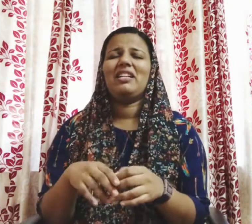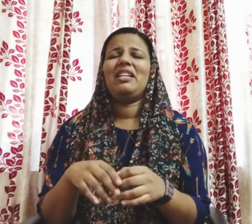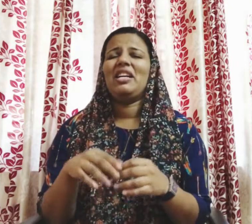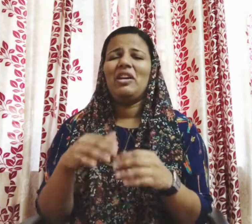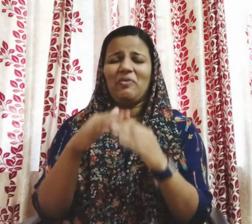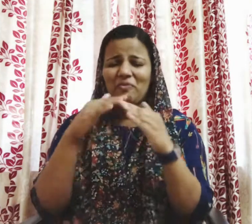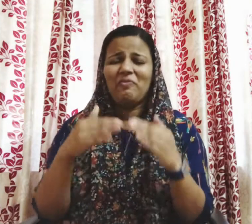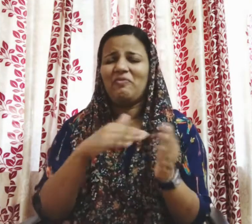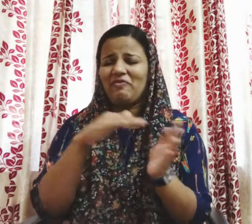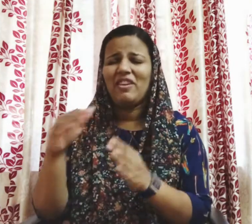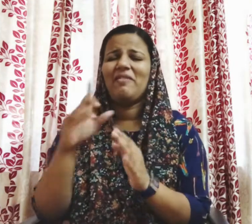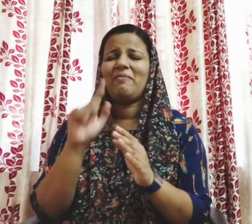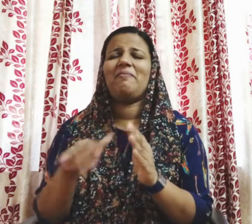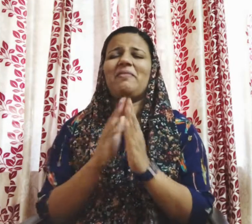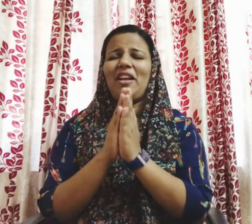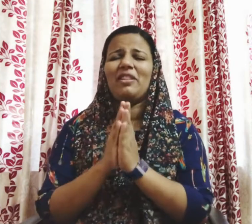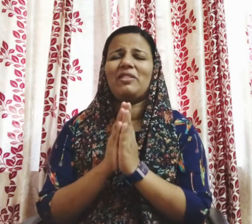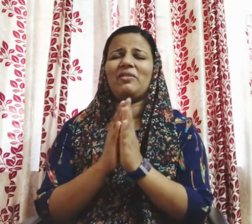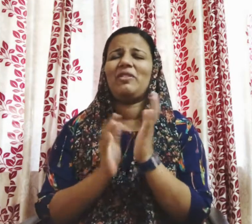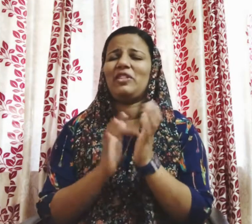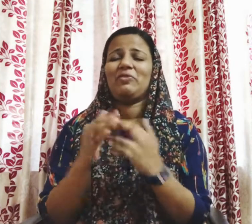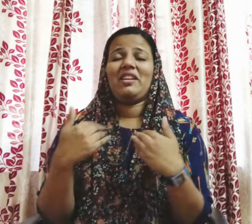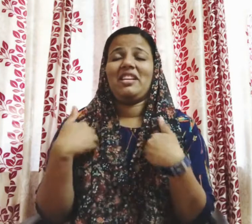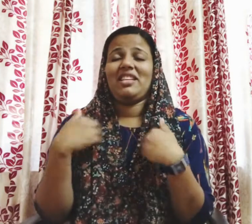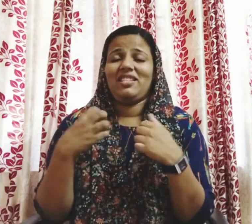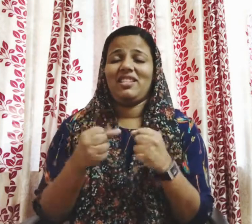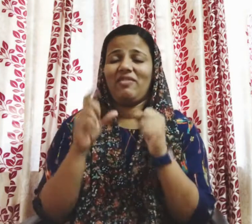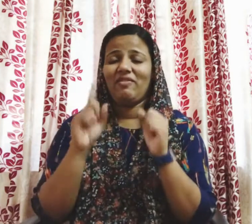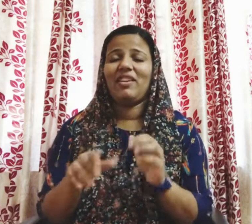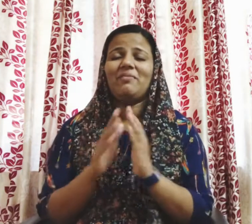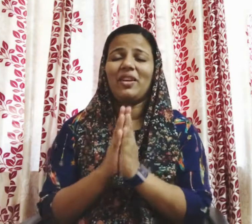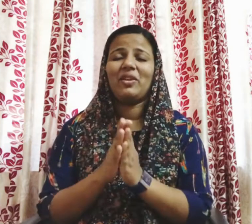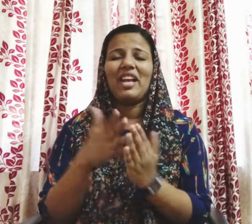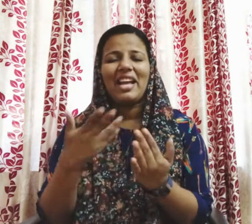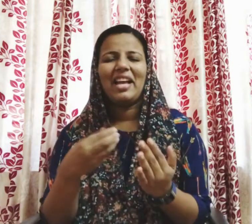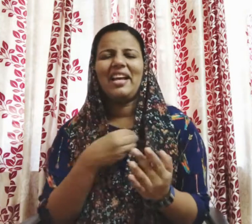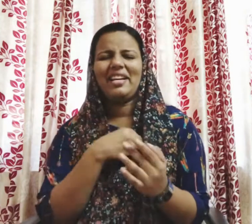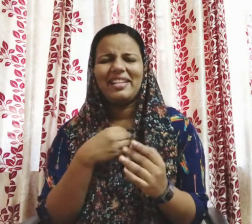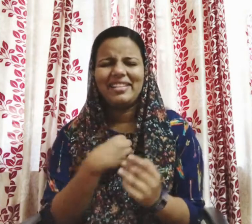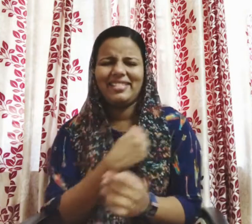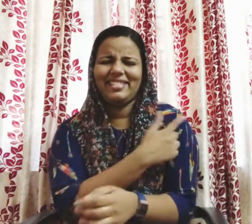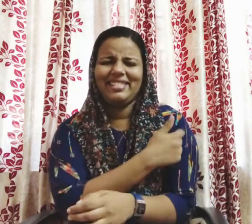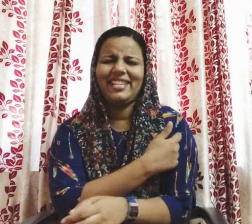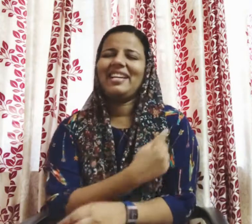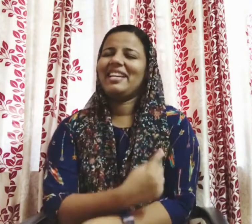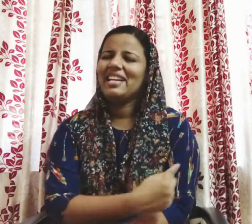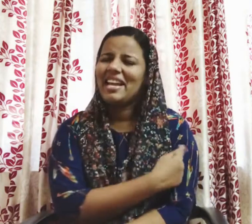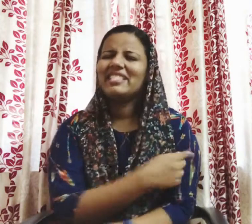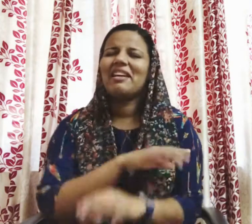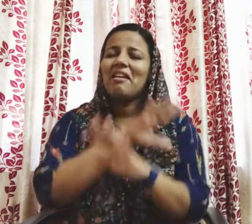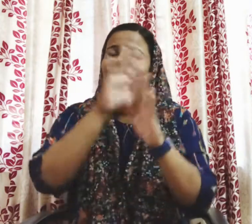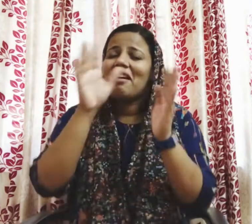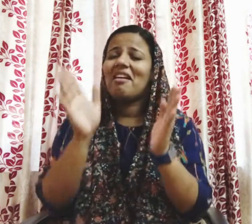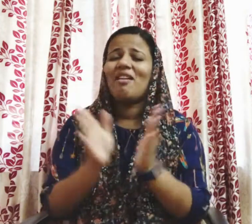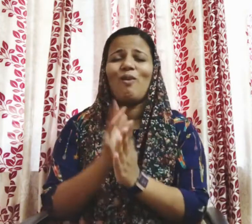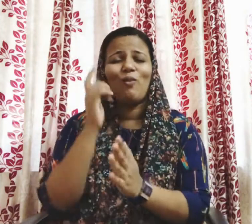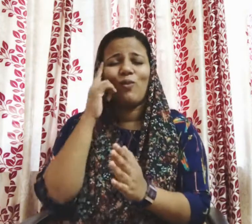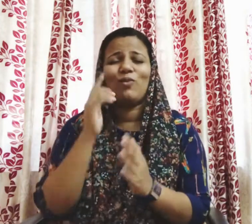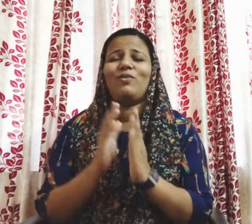അമേൻ. ആശുപത്രികളിൽ നിന്ന് വിടട്ടെ എന്ന് പ്രാർത്ഥിക്കുന്നു. ആരോഗ്യം പ്രാപിക്കട്ടെ എന്ന് പ്രാർത്ഥിക്കുന്നു. പ്രത്യേകിച്ച് അവരുടെ ഇടയിൽ പ്രവർത്തിക്കുന്ന ആരോഗ്യ പ്രവർത്തകർ, ഞങ്ങളുടെ സഹോദരങ്ങൾ, അവർക്ക്